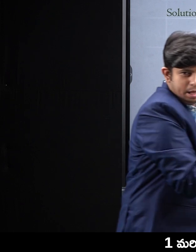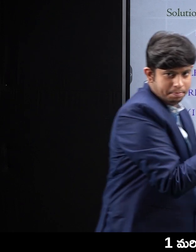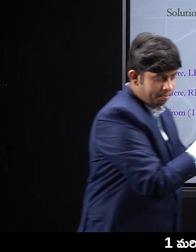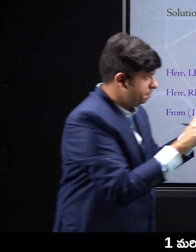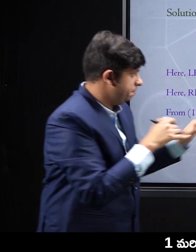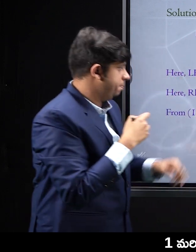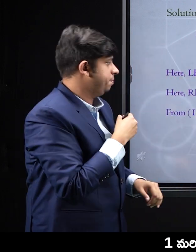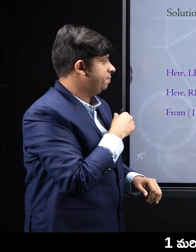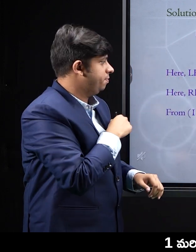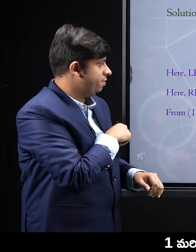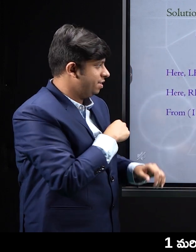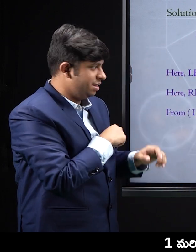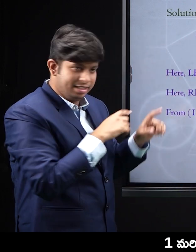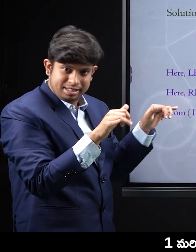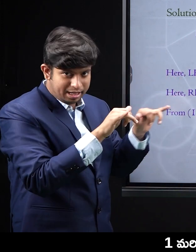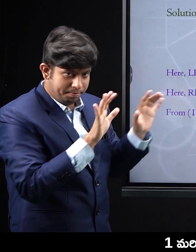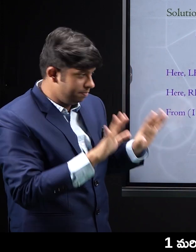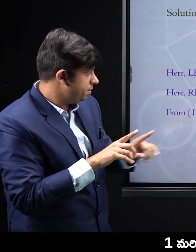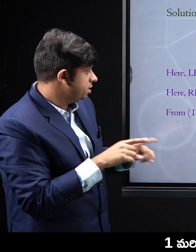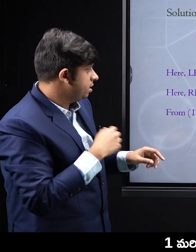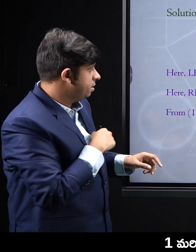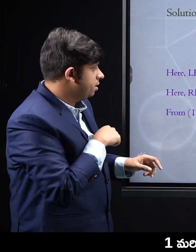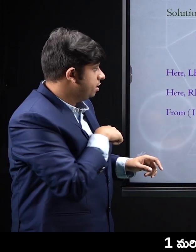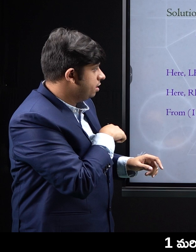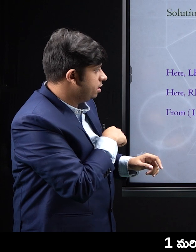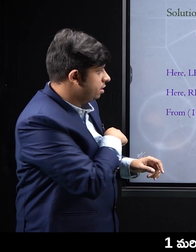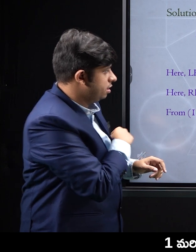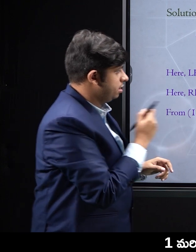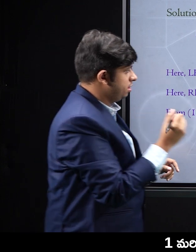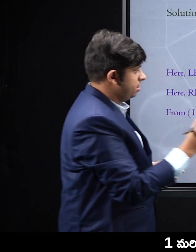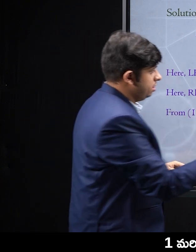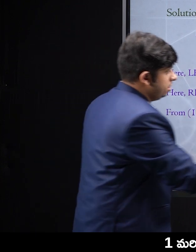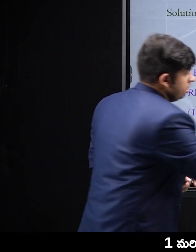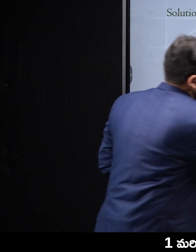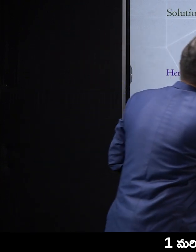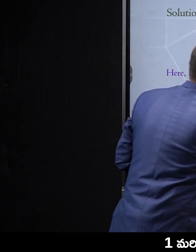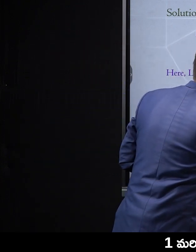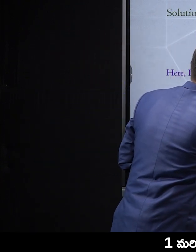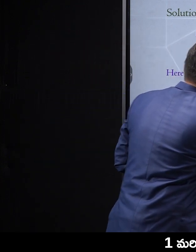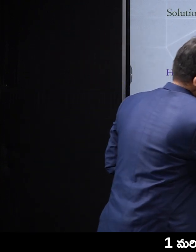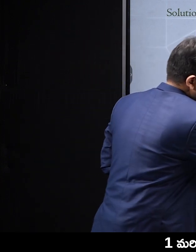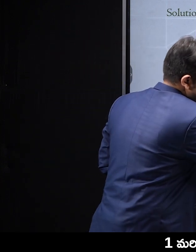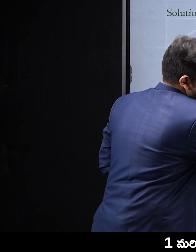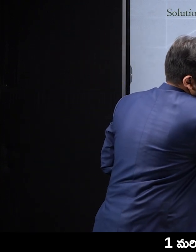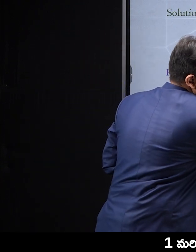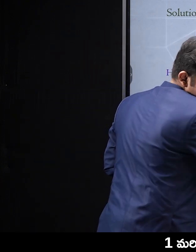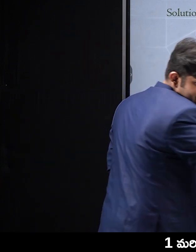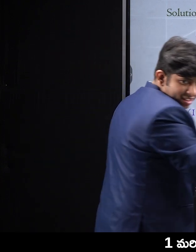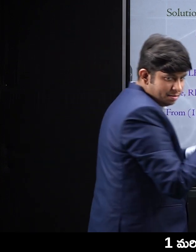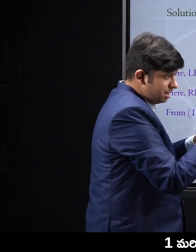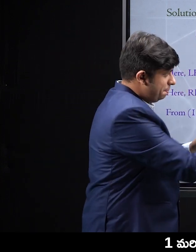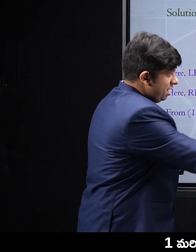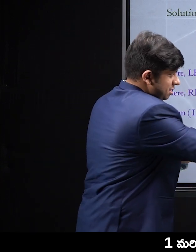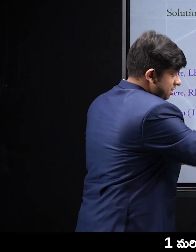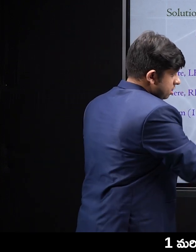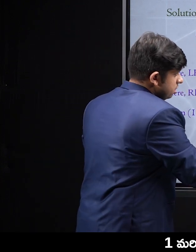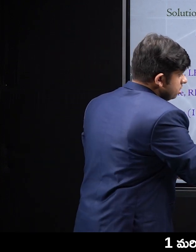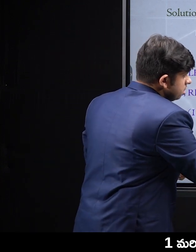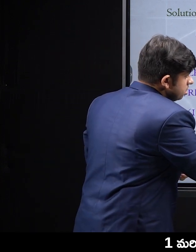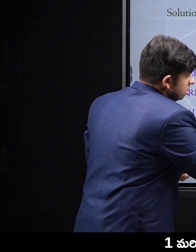1 మరియు 2 నుండి మనకు x స్క్వేర్ మైనస్ x ప్లస్ 3 x స్క్వేర్ మైనస్ 16